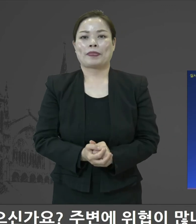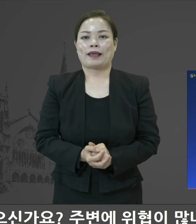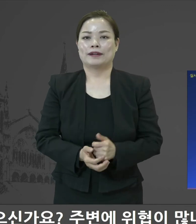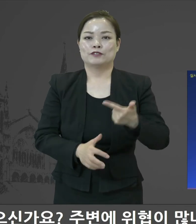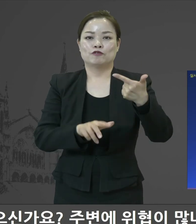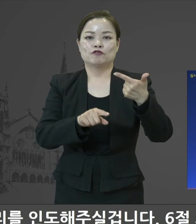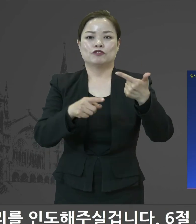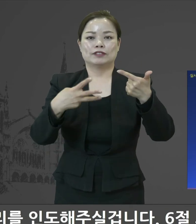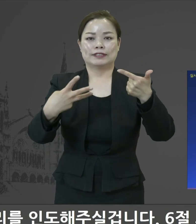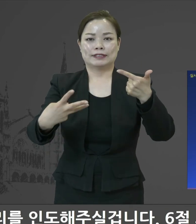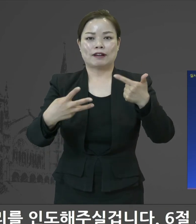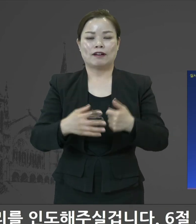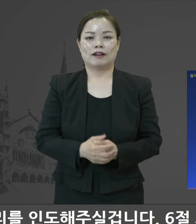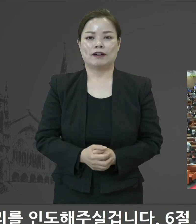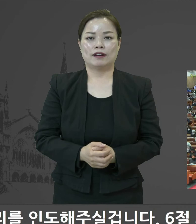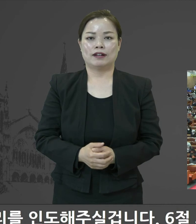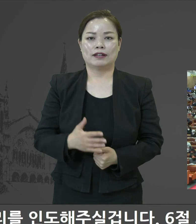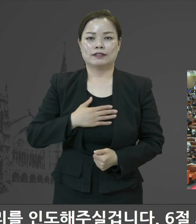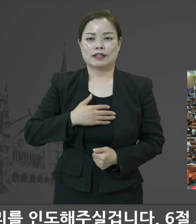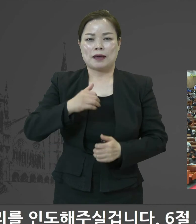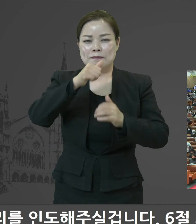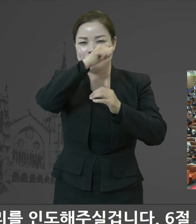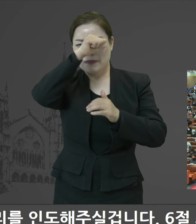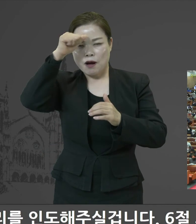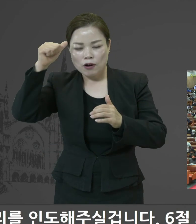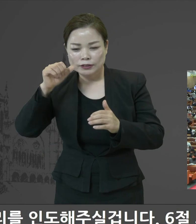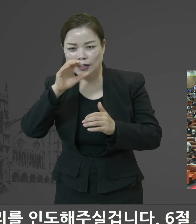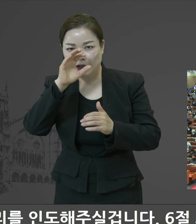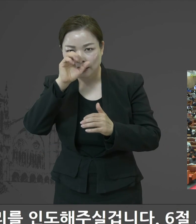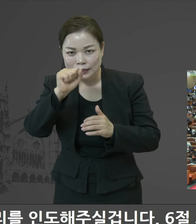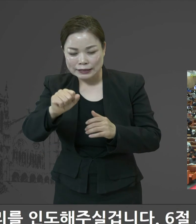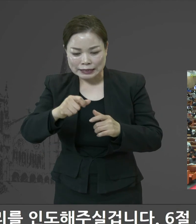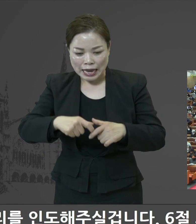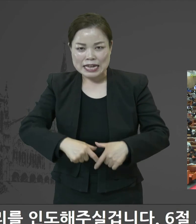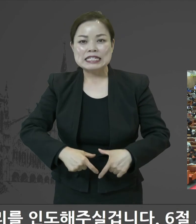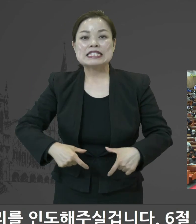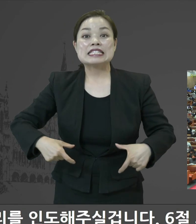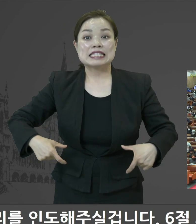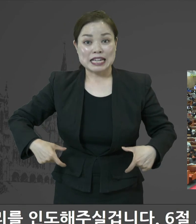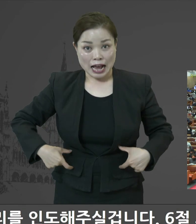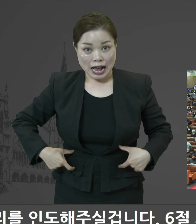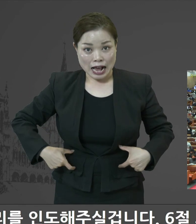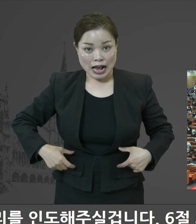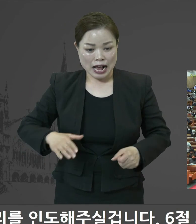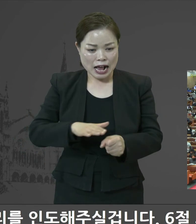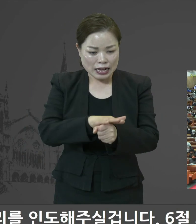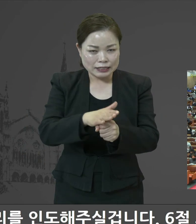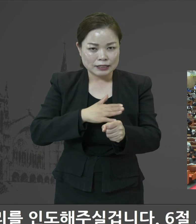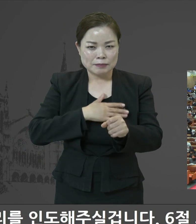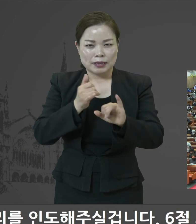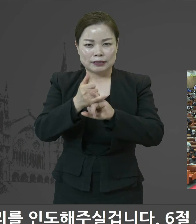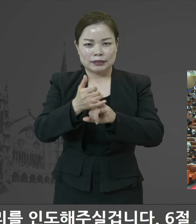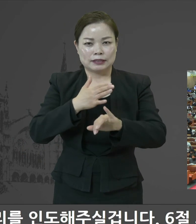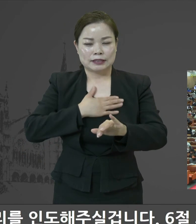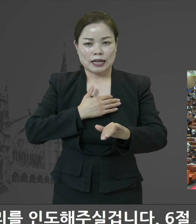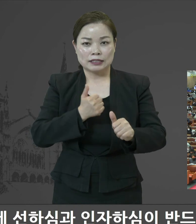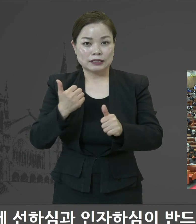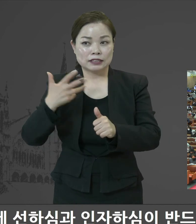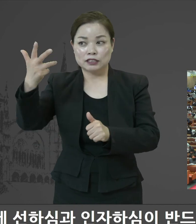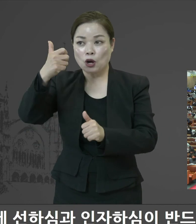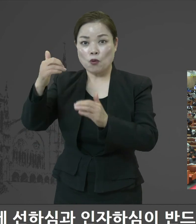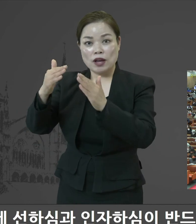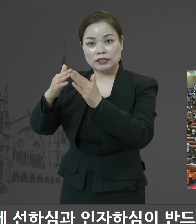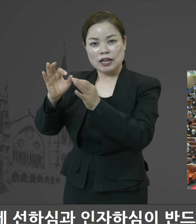함께 읽어보겠습니다. 내 평생의 선하심과 인자하심이 반드시 나를 따르리니 내가